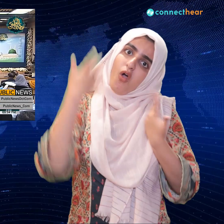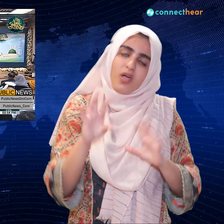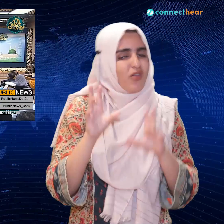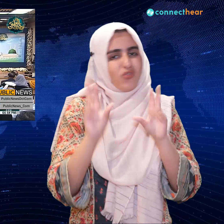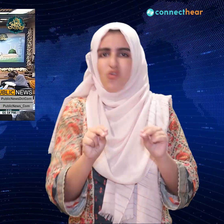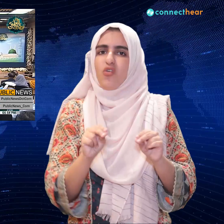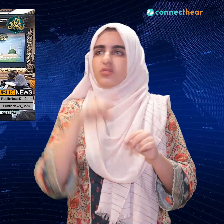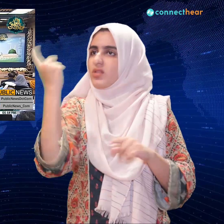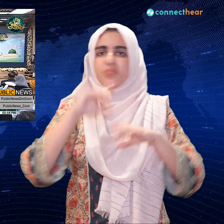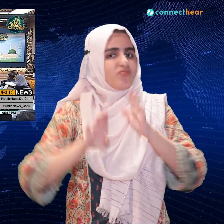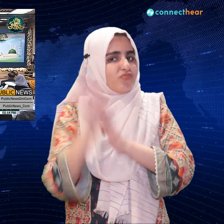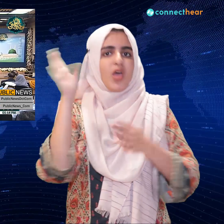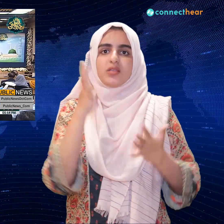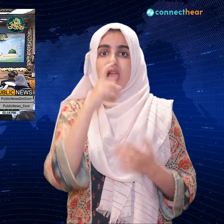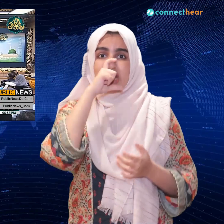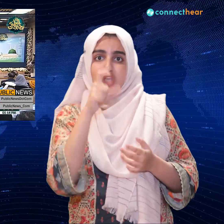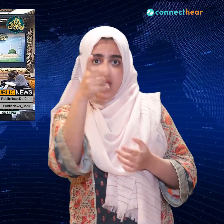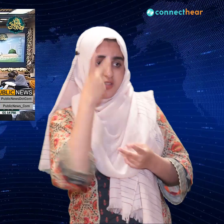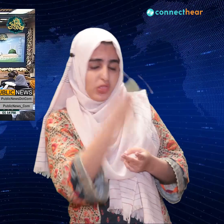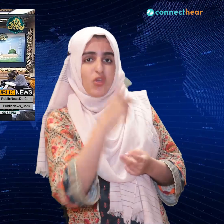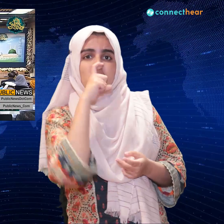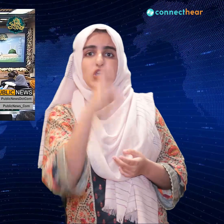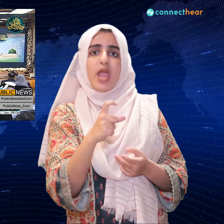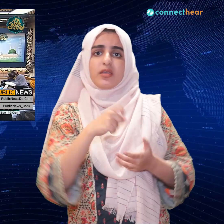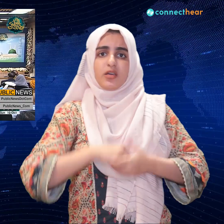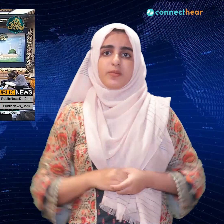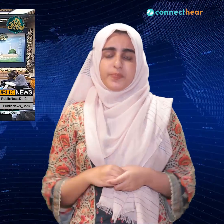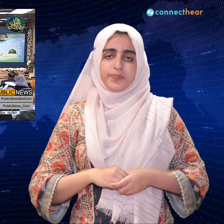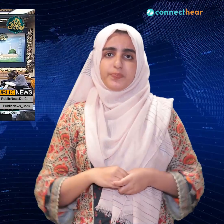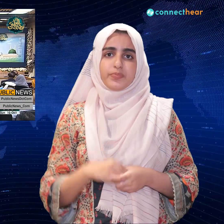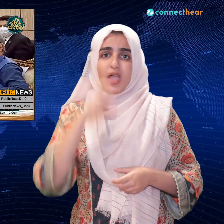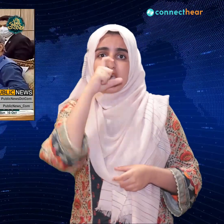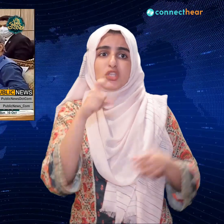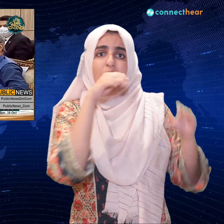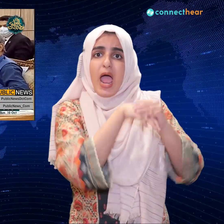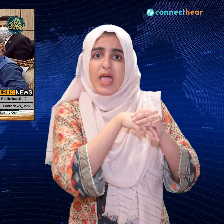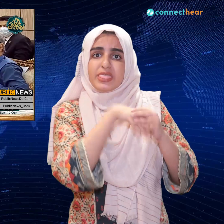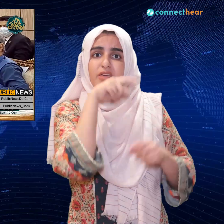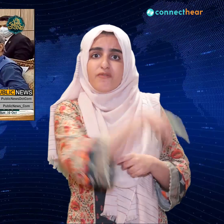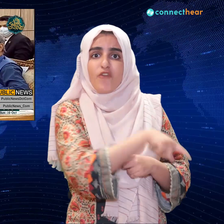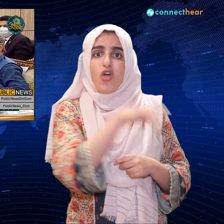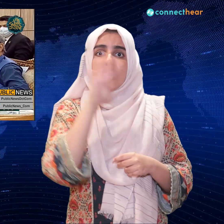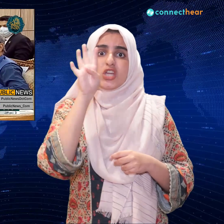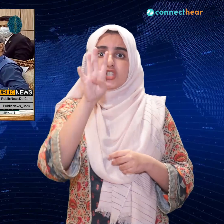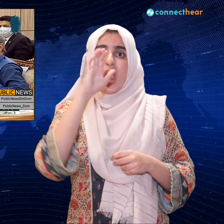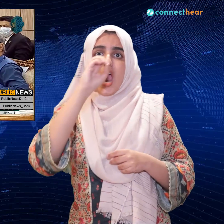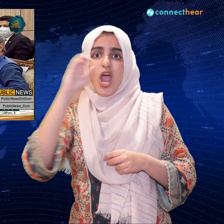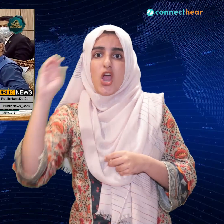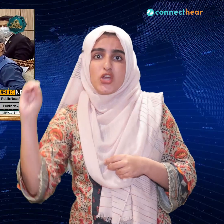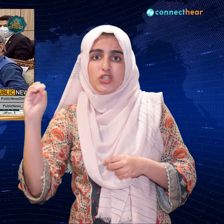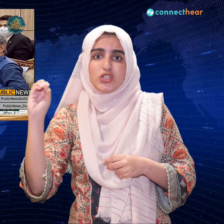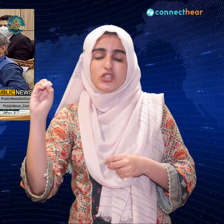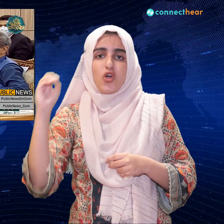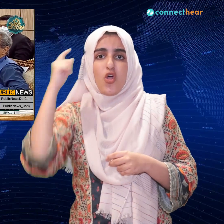ہو. چائنا آپ کے سامنے ہے. چائنا کے اندر اس نے تقریباً 450 لوگ پچھلے